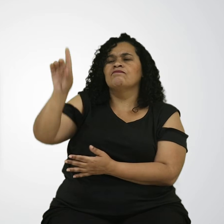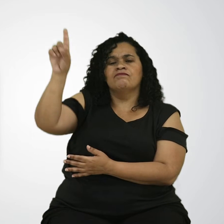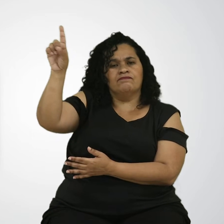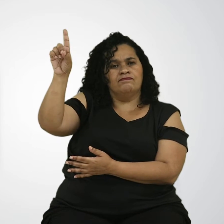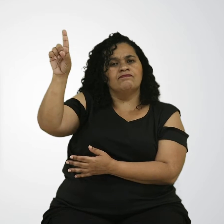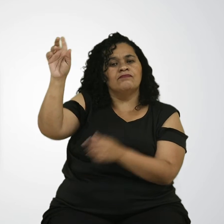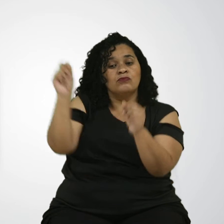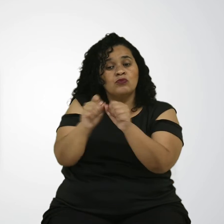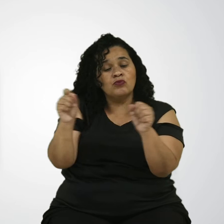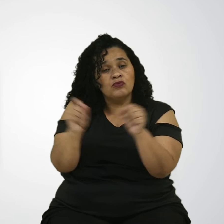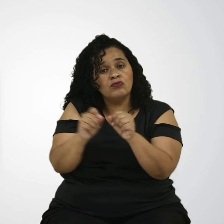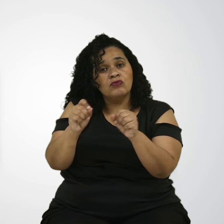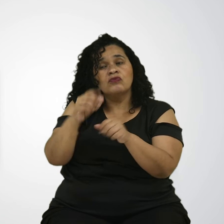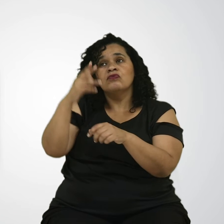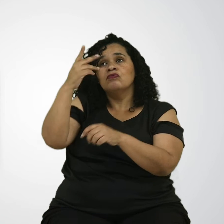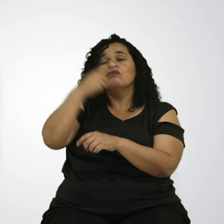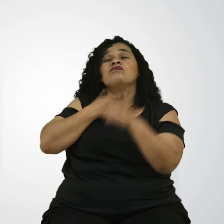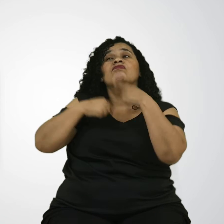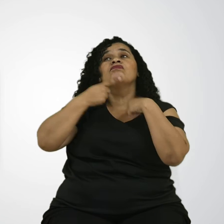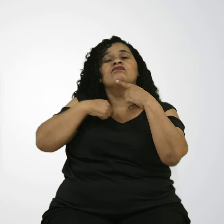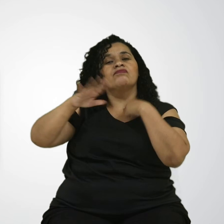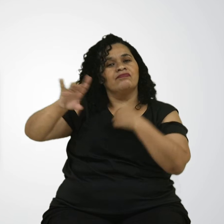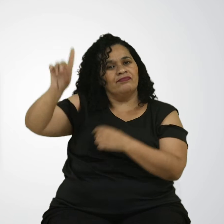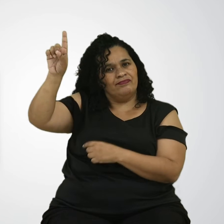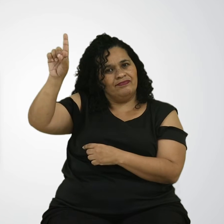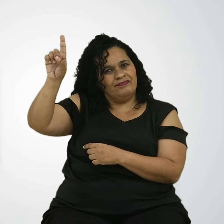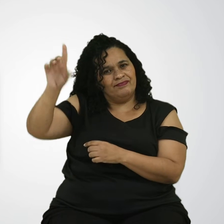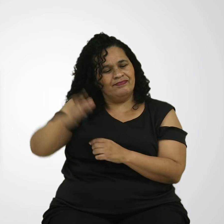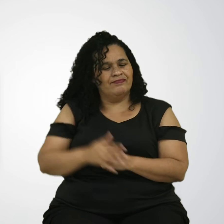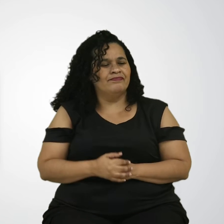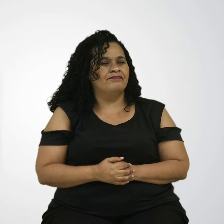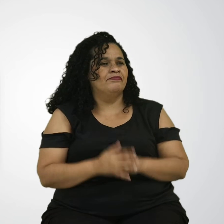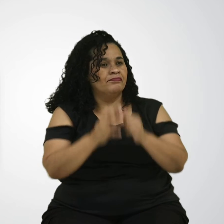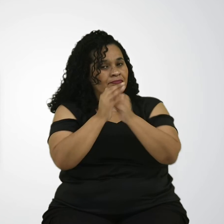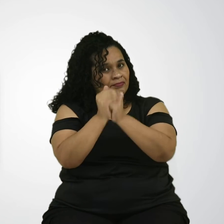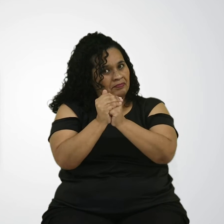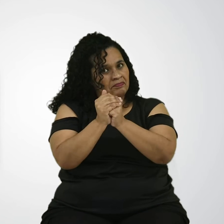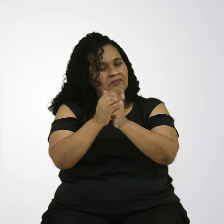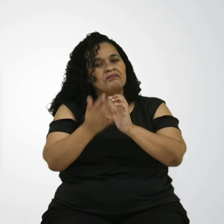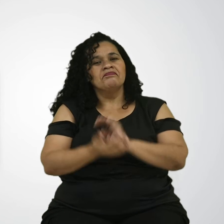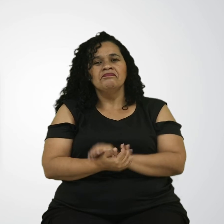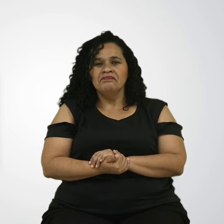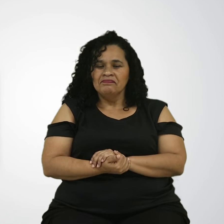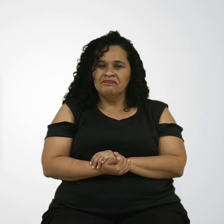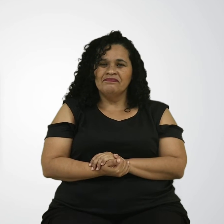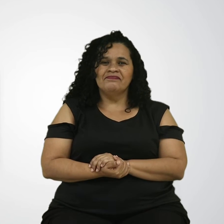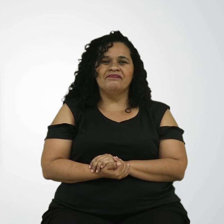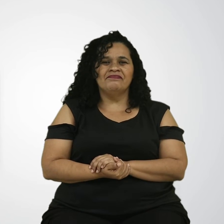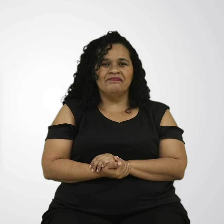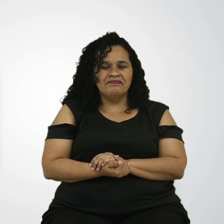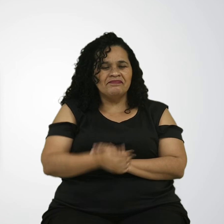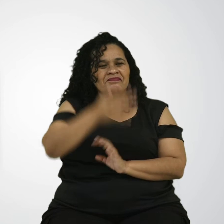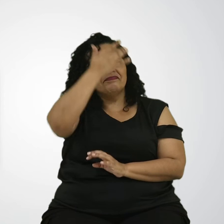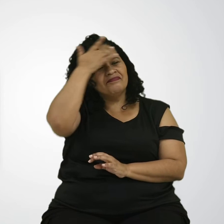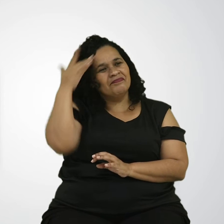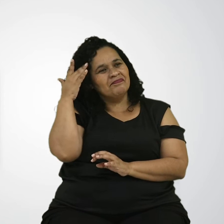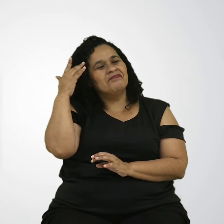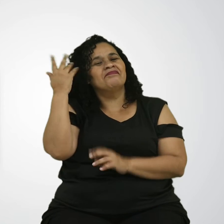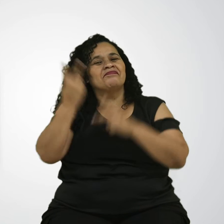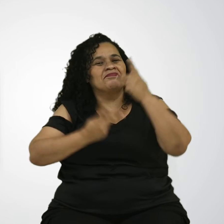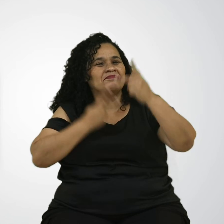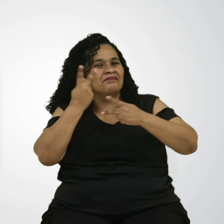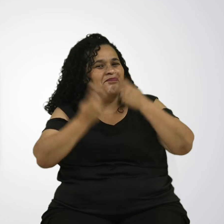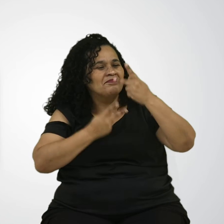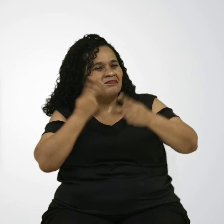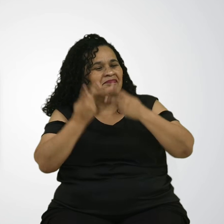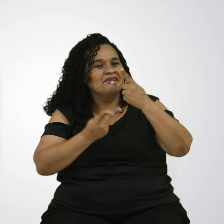aquilo que o Senhor orienta. Amém. Bom, você vê como diz o pessoal no popular, né? O chicote estrala, né? Mas